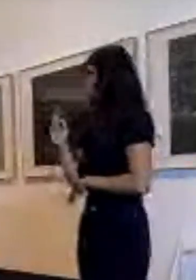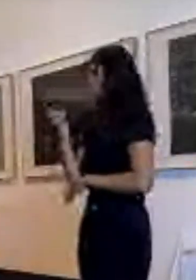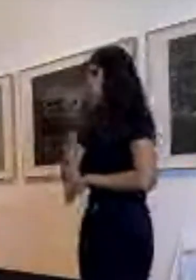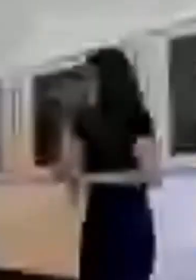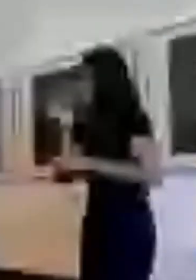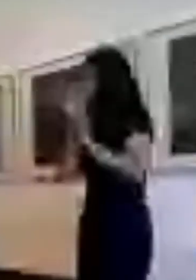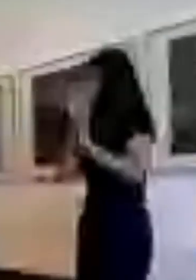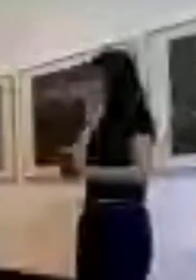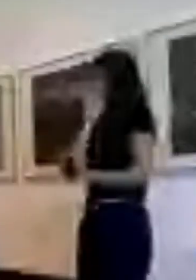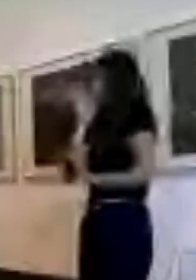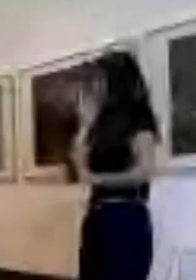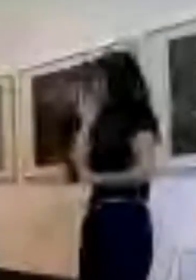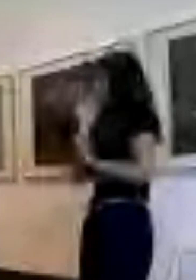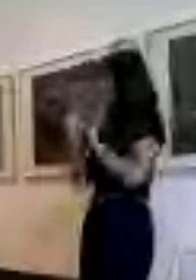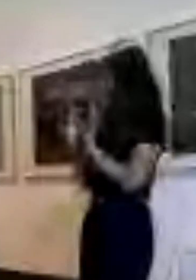¿no? Sí. No